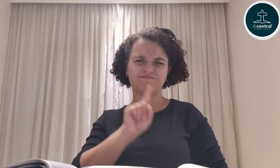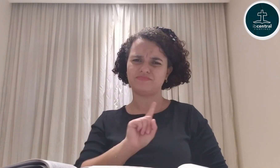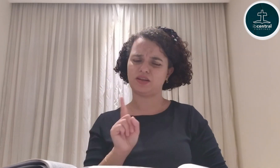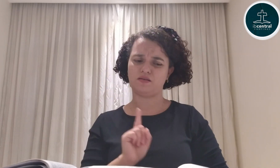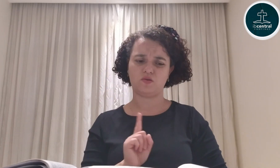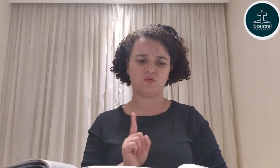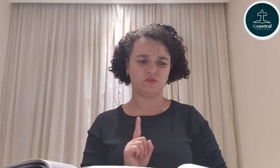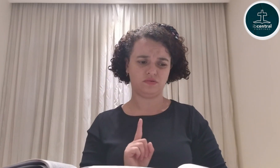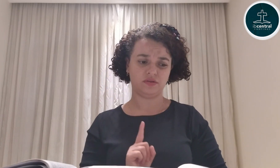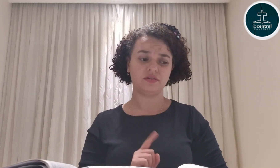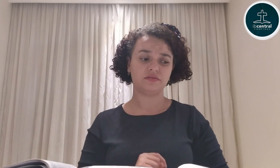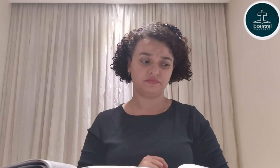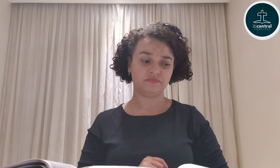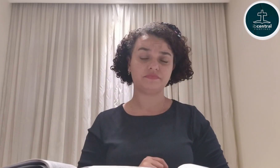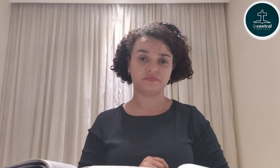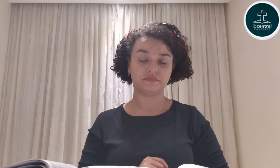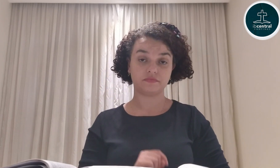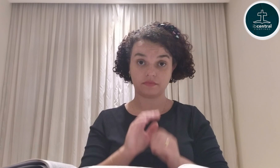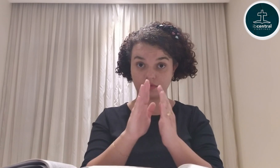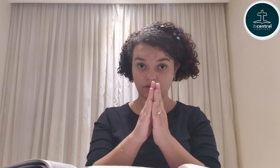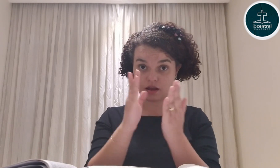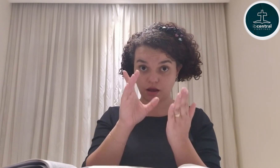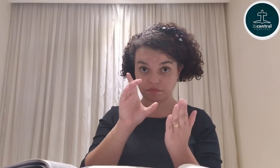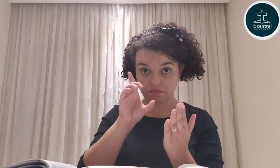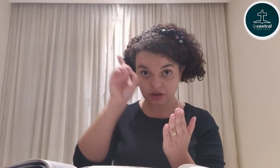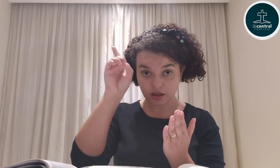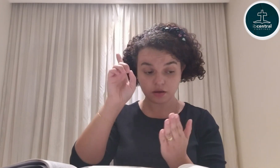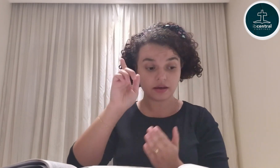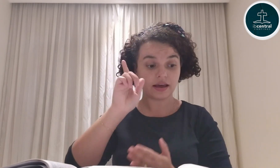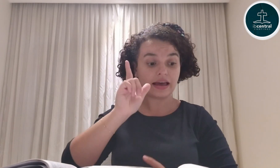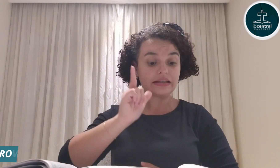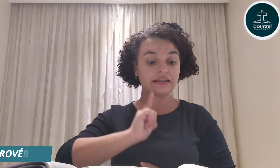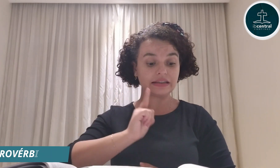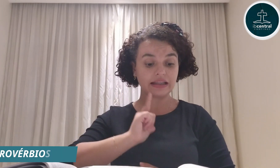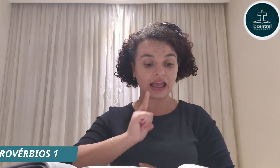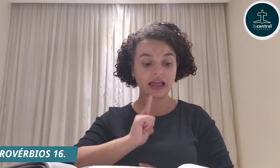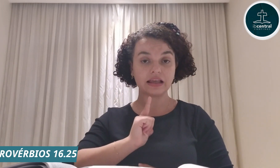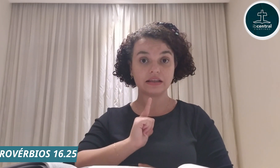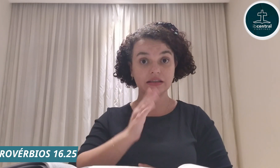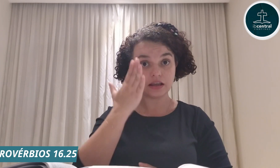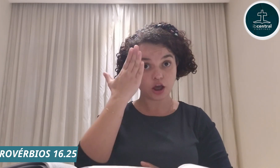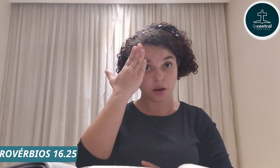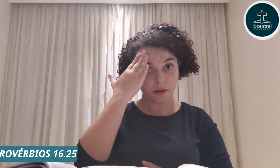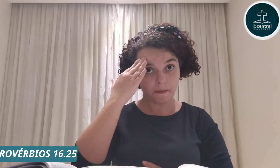porque os seus corações são maus e não amam a Deus, não levam Deus a